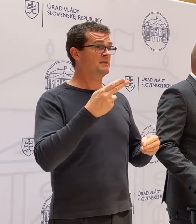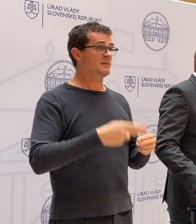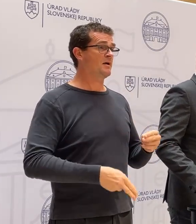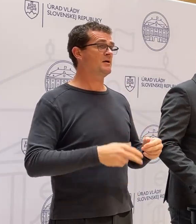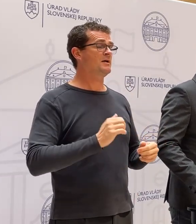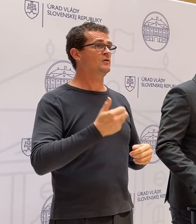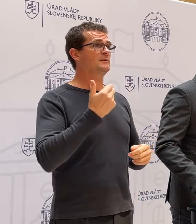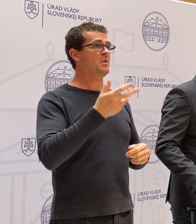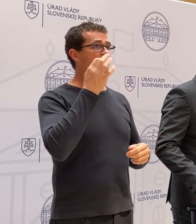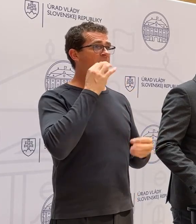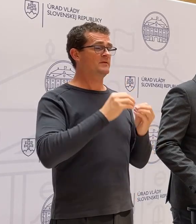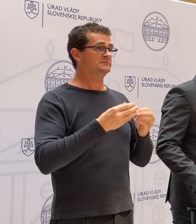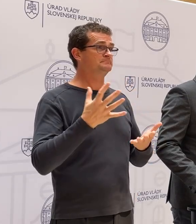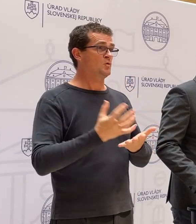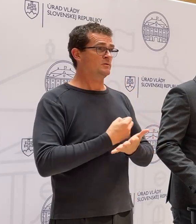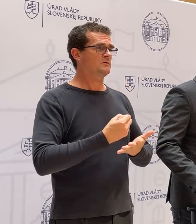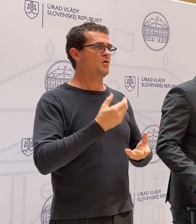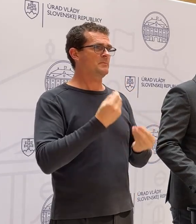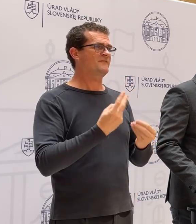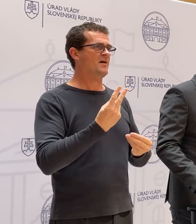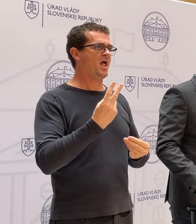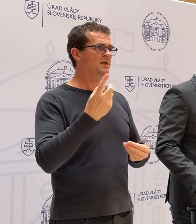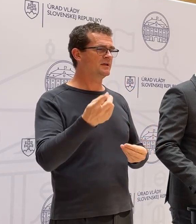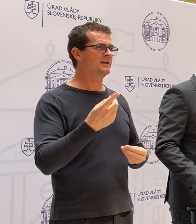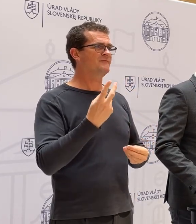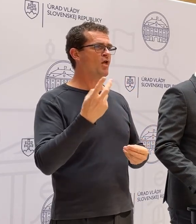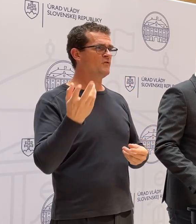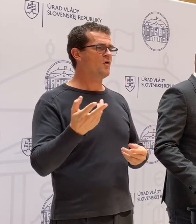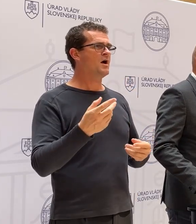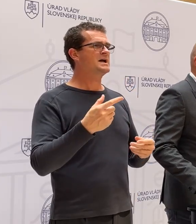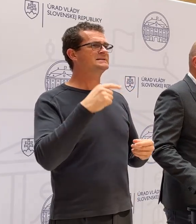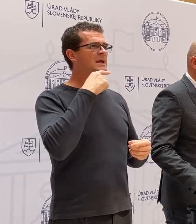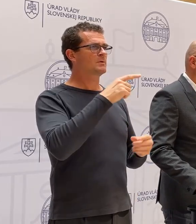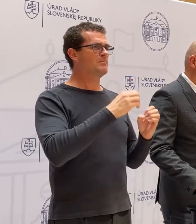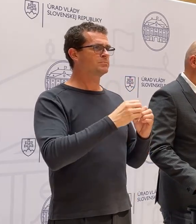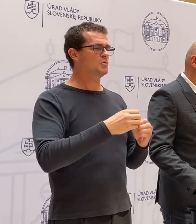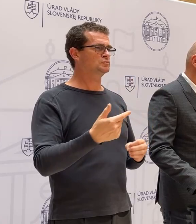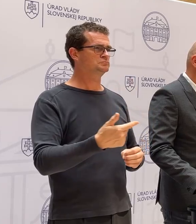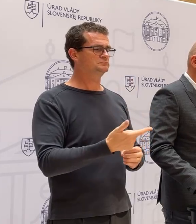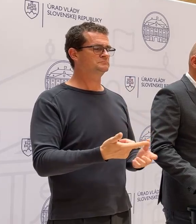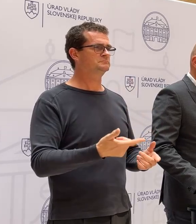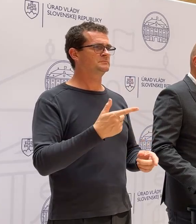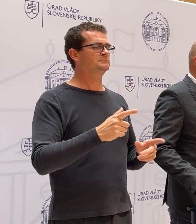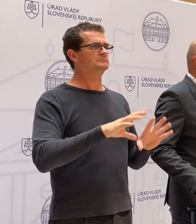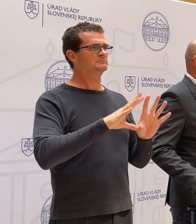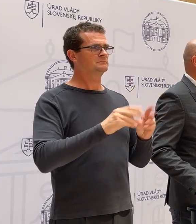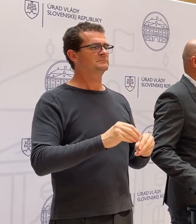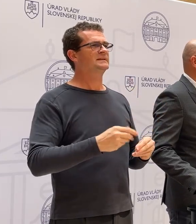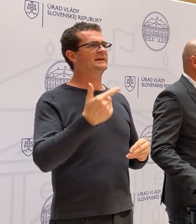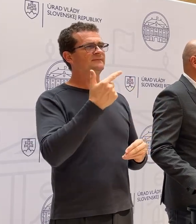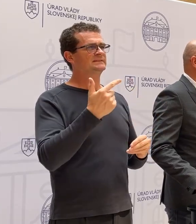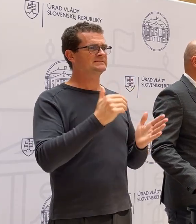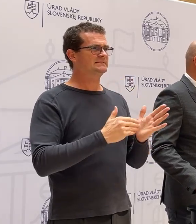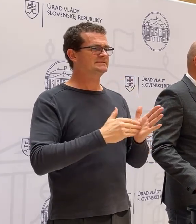sa ešte niekoľko pekných vecí podarilo. Napríklad valaliky pre Volvo a záborské pre Bosch. Dokopy je to ďaleko cez